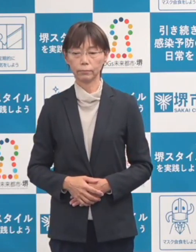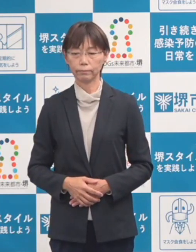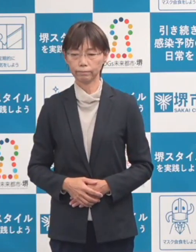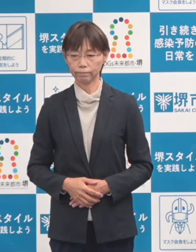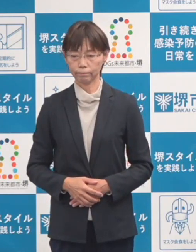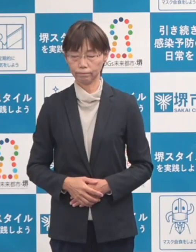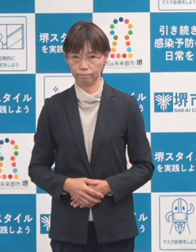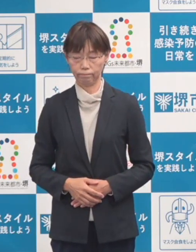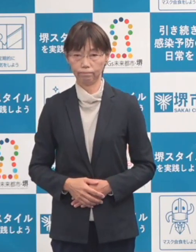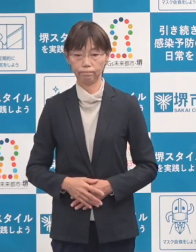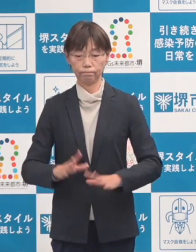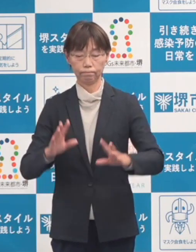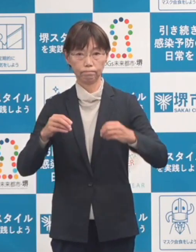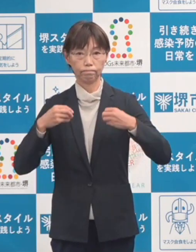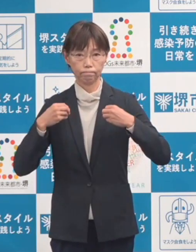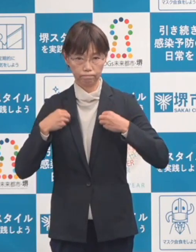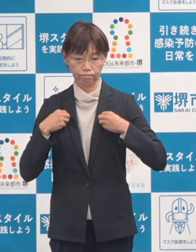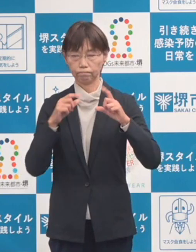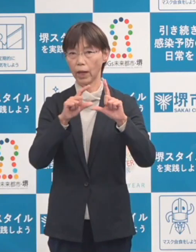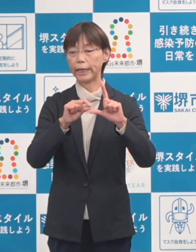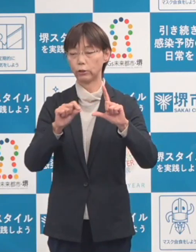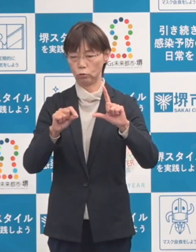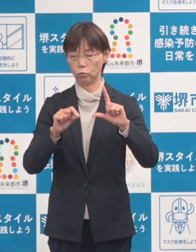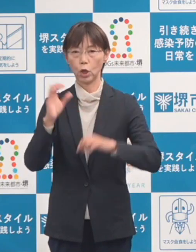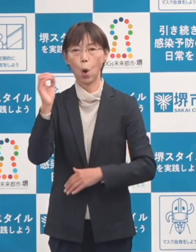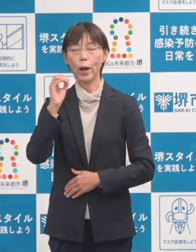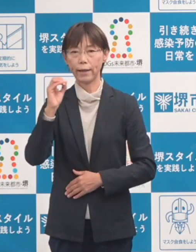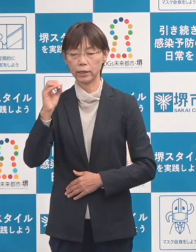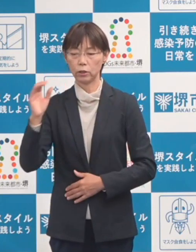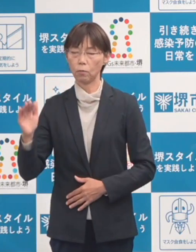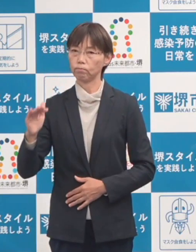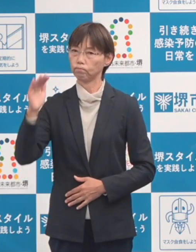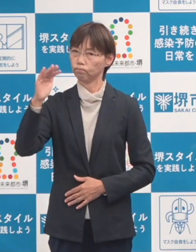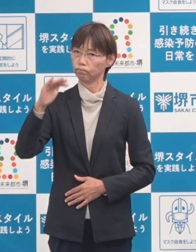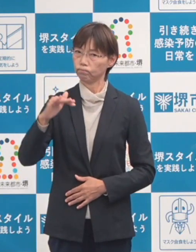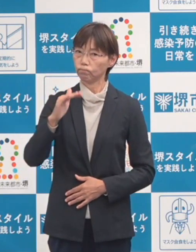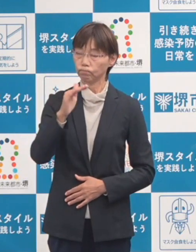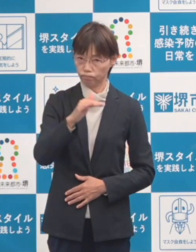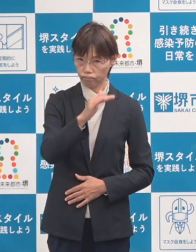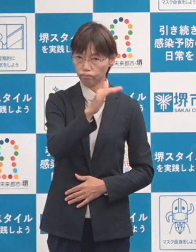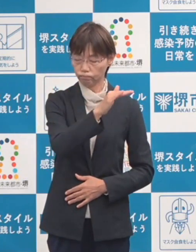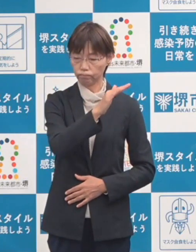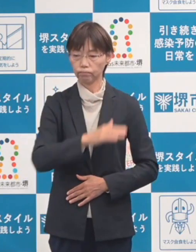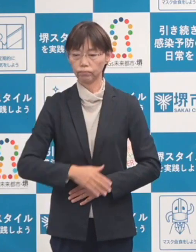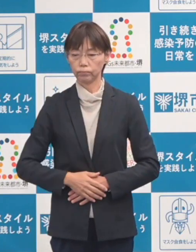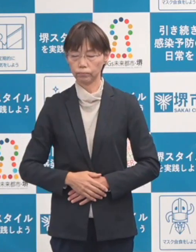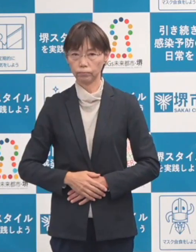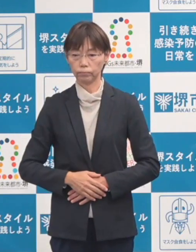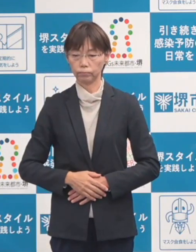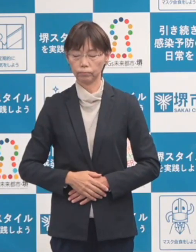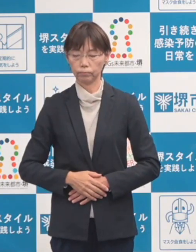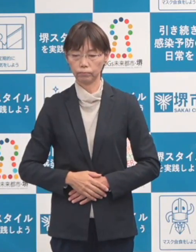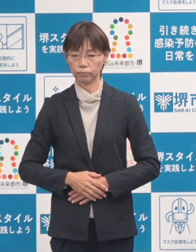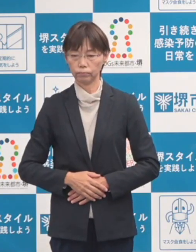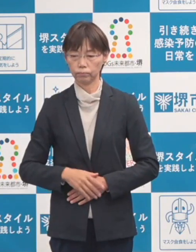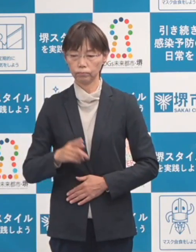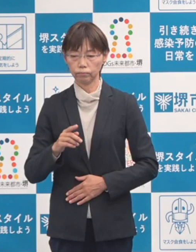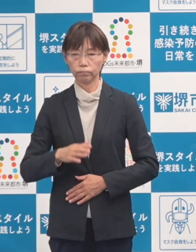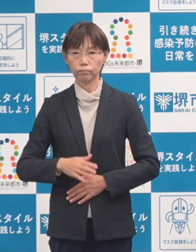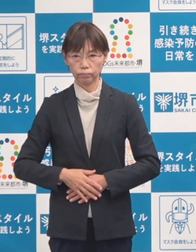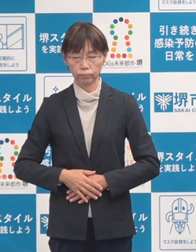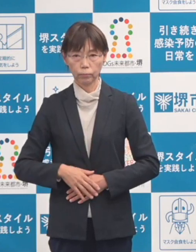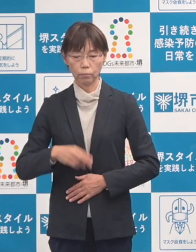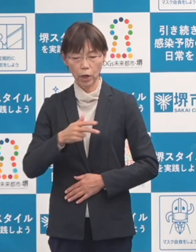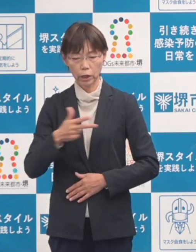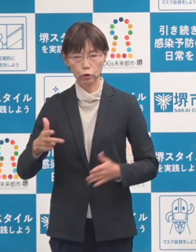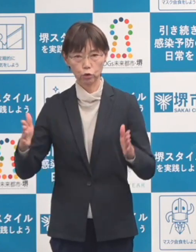はい、陽性率オレンジのグラフ、棒グラフ、折れ線グラフですね、こちらは昨日時点1週間平